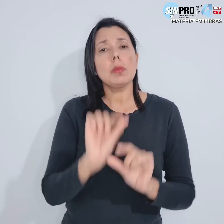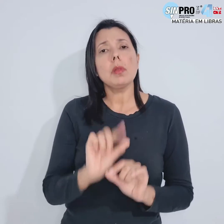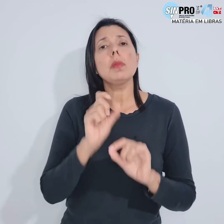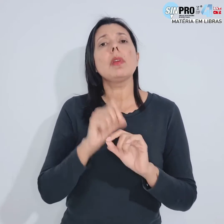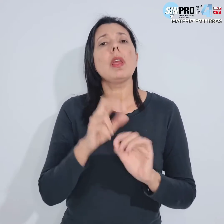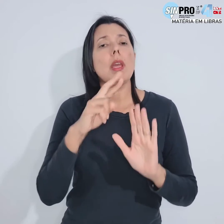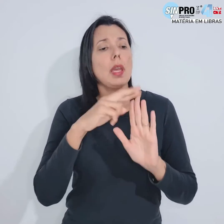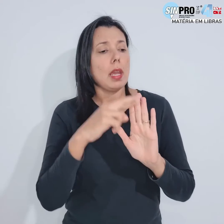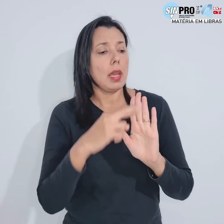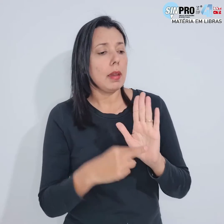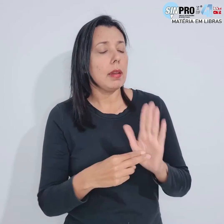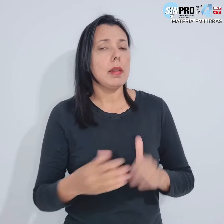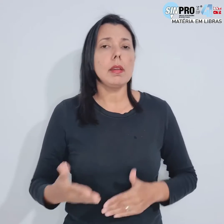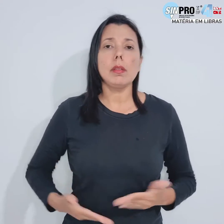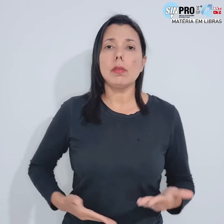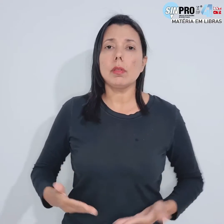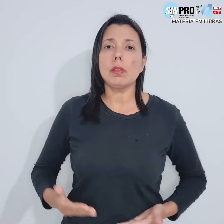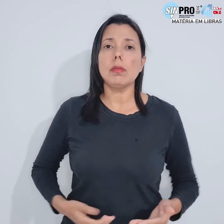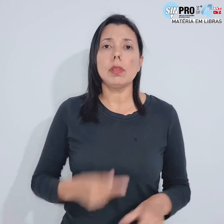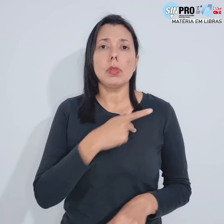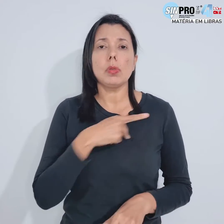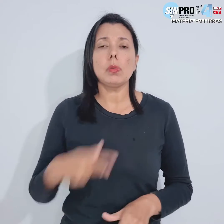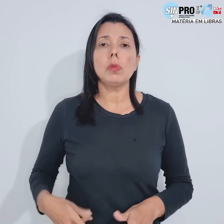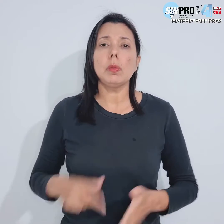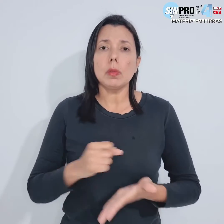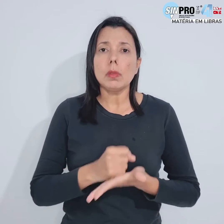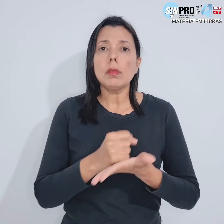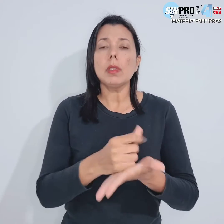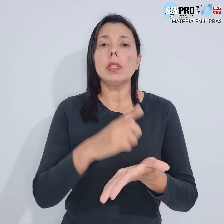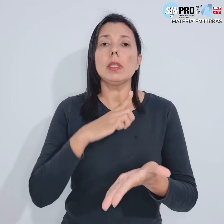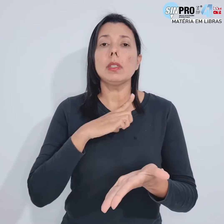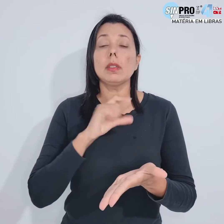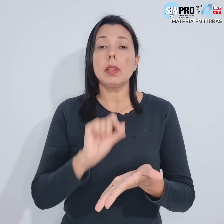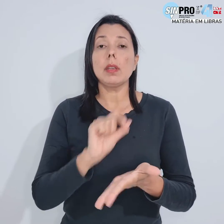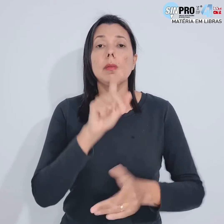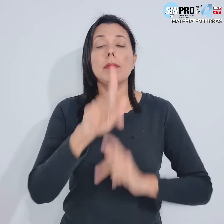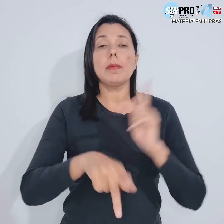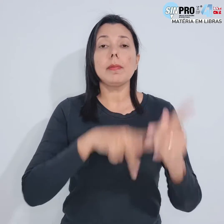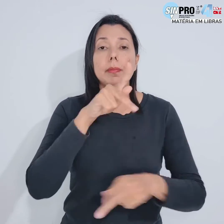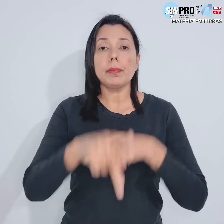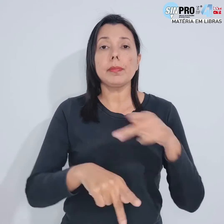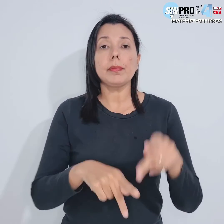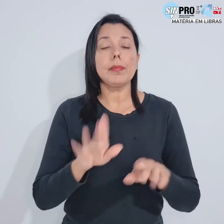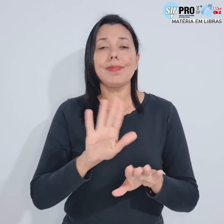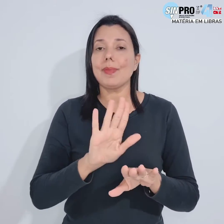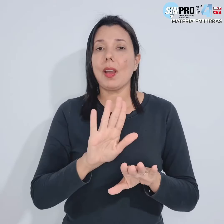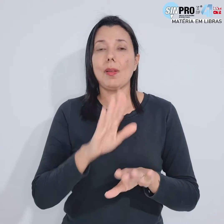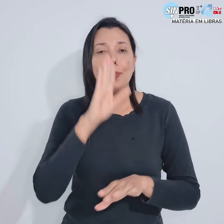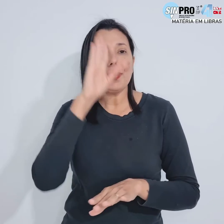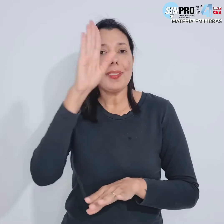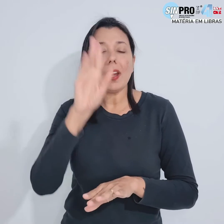é a regra e os serviços públicos ofertados à população não são